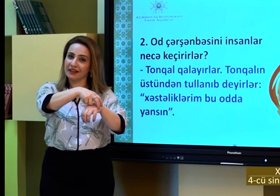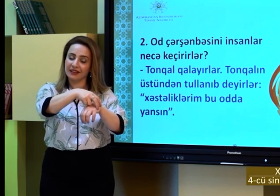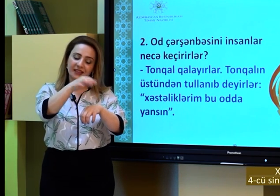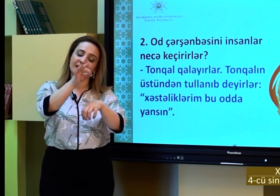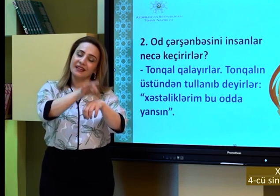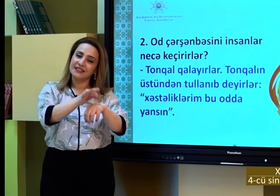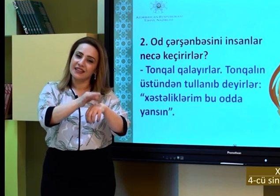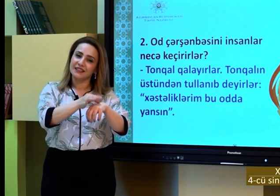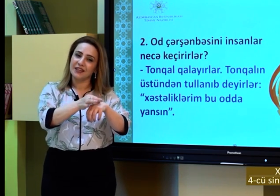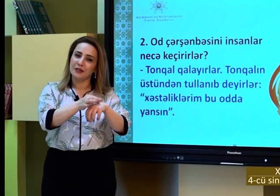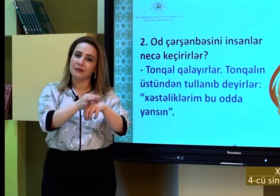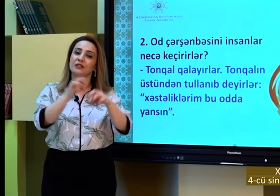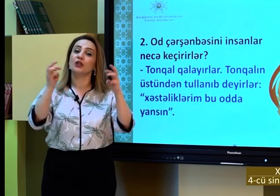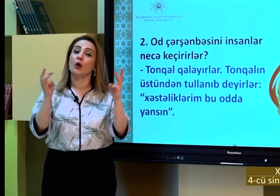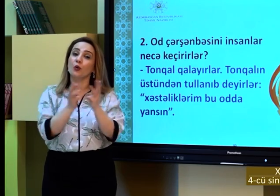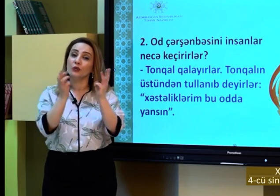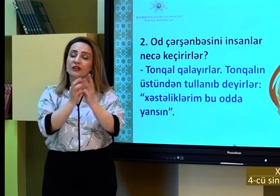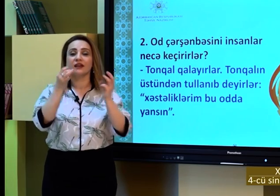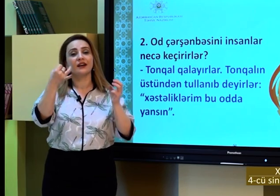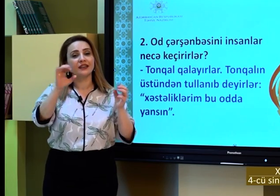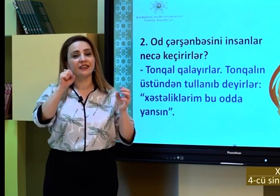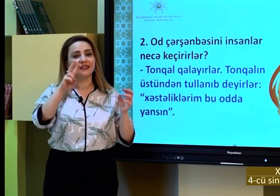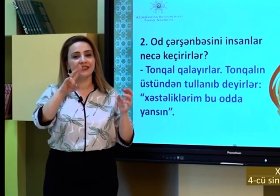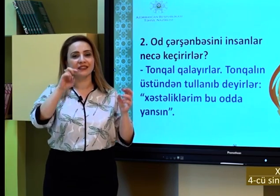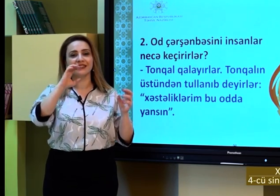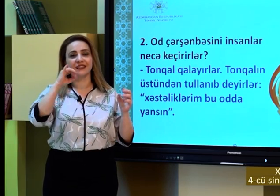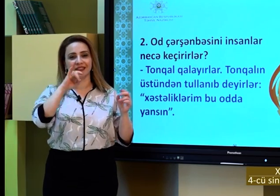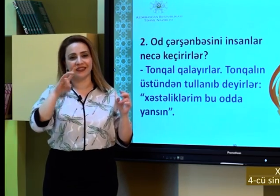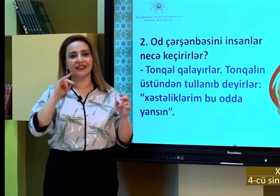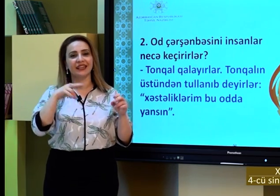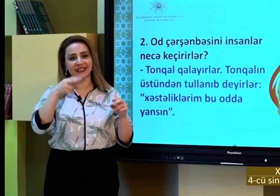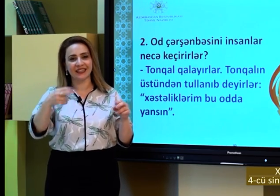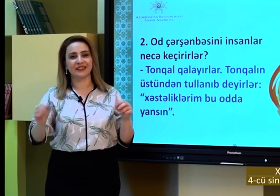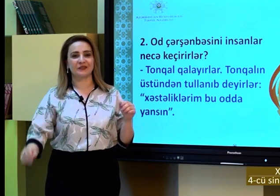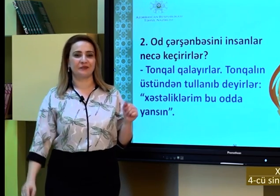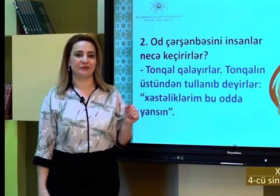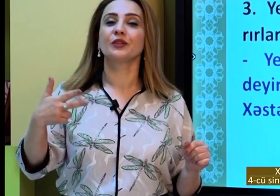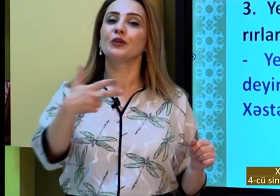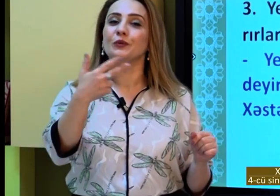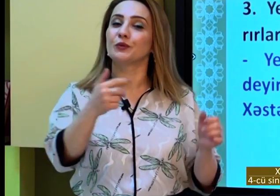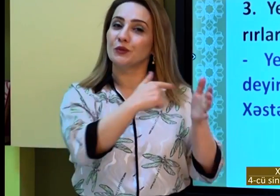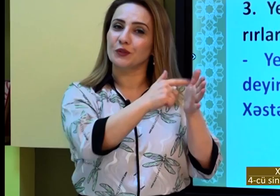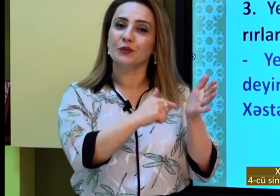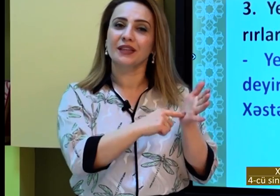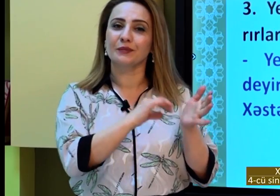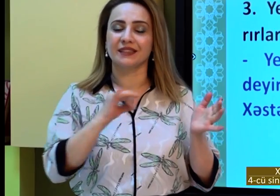hoppanaraq xəstəliklərimiz odda yansın deyirlər. Üçüncü sualımız